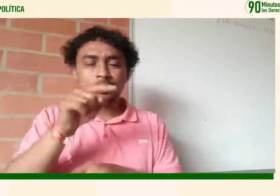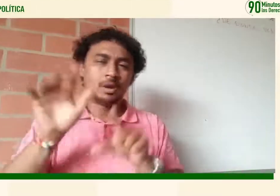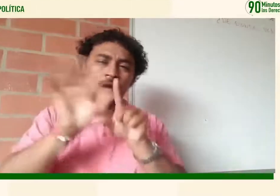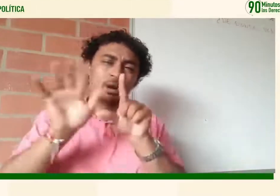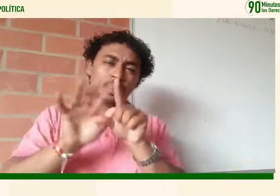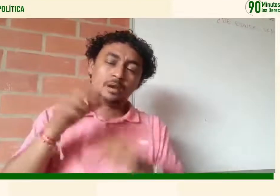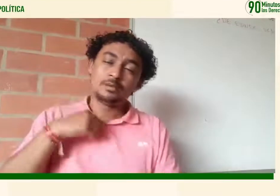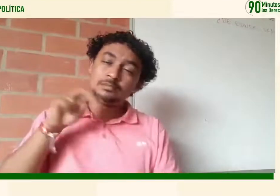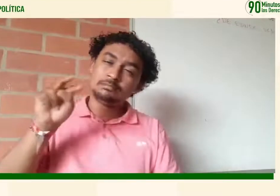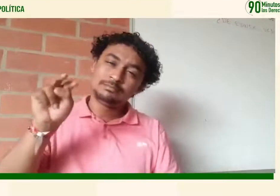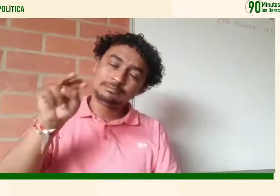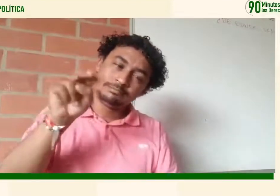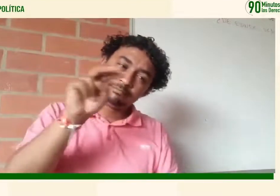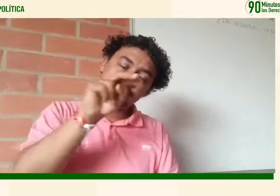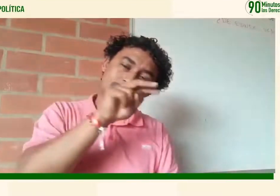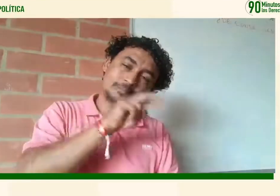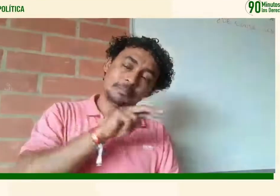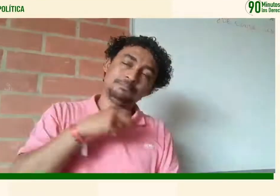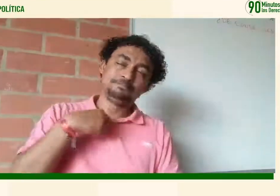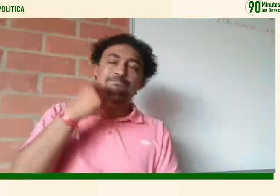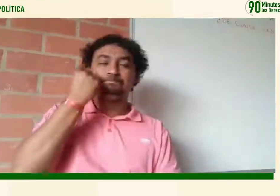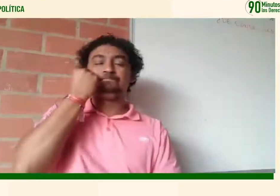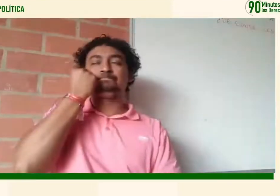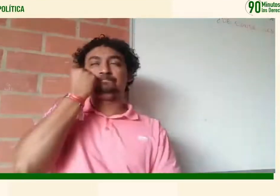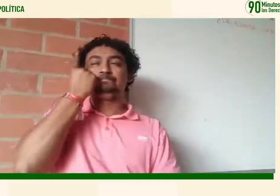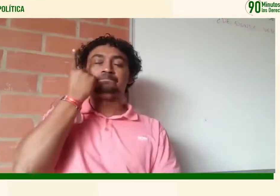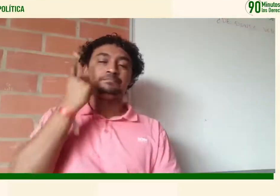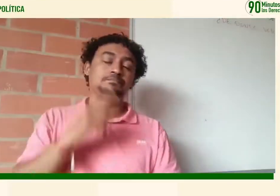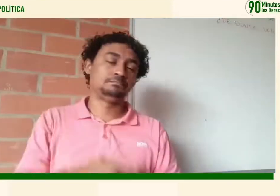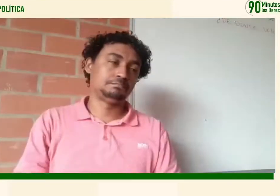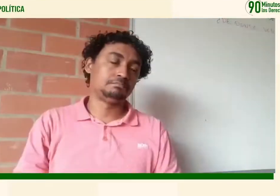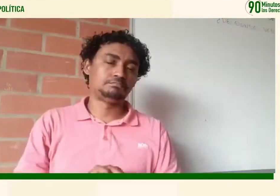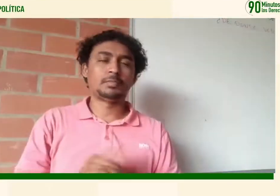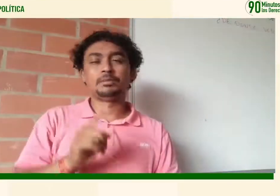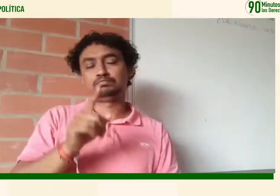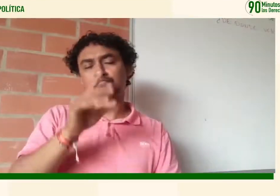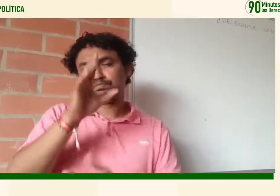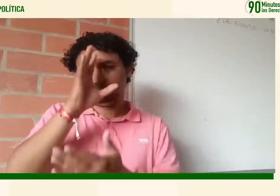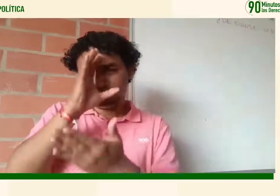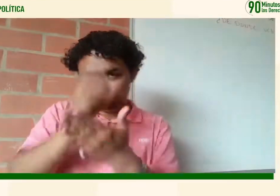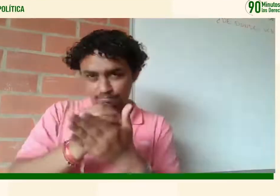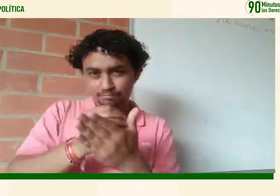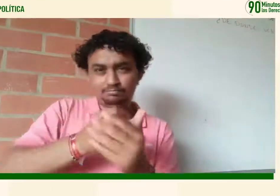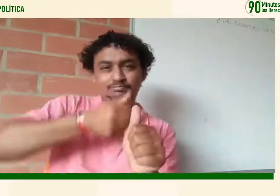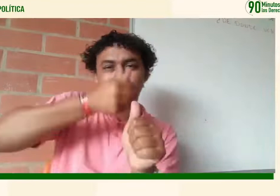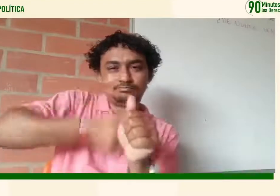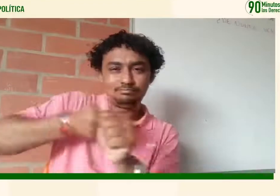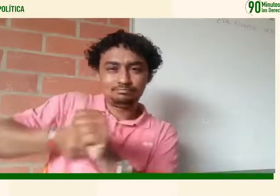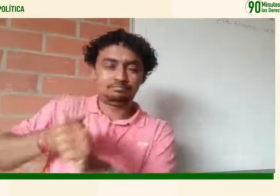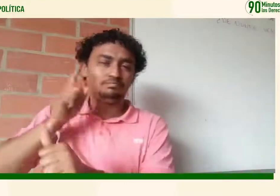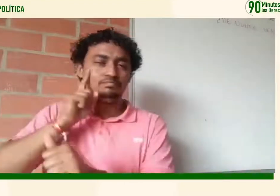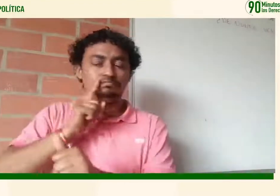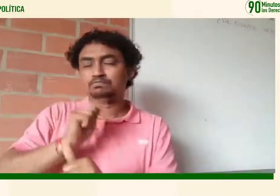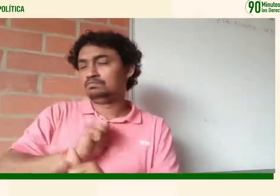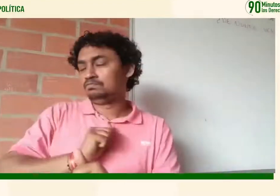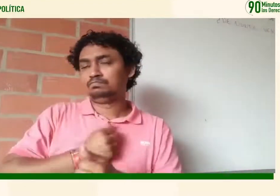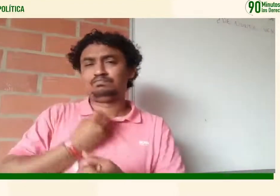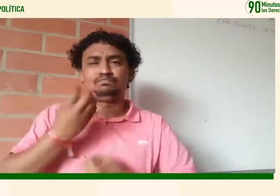en las asociaciones sus grupos de whatsapp también habían vídeos con algunos comentarios entiendo que